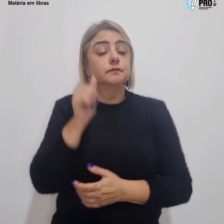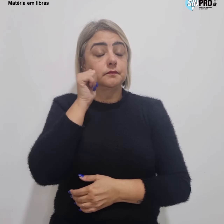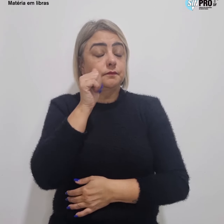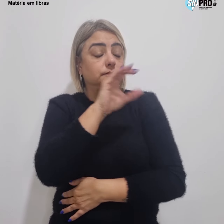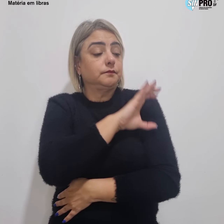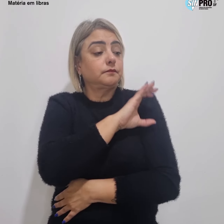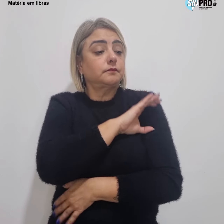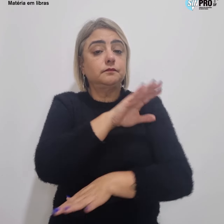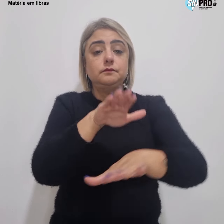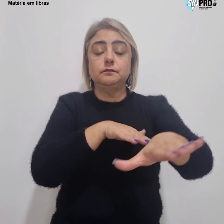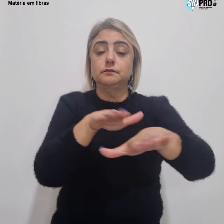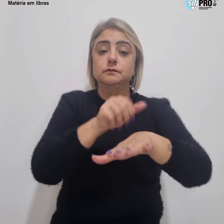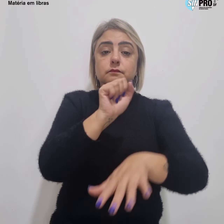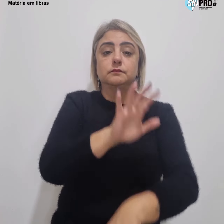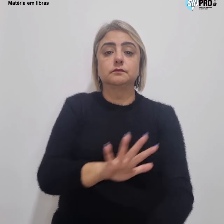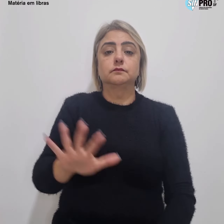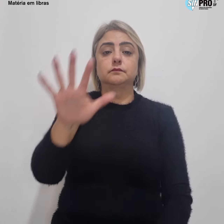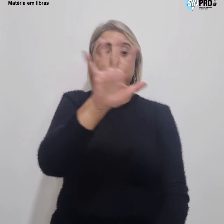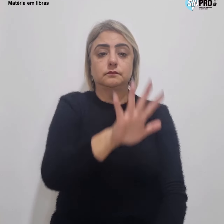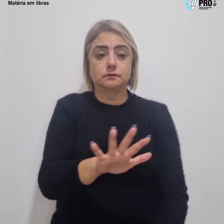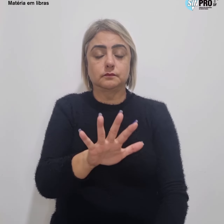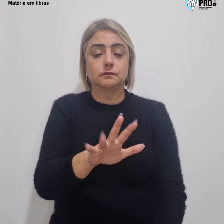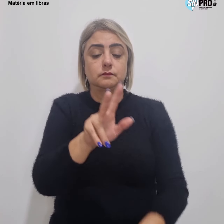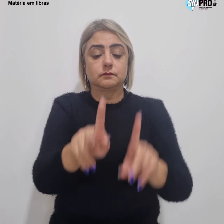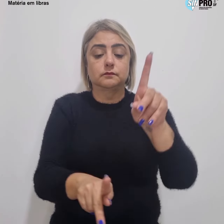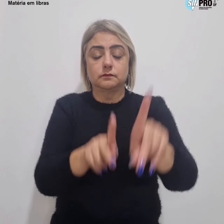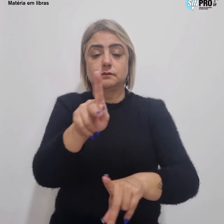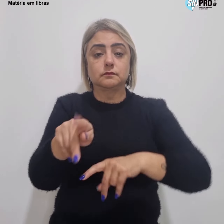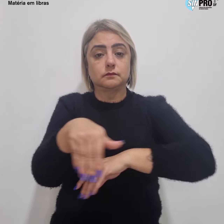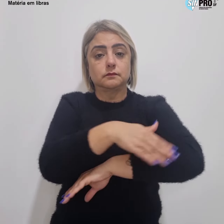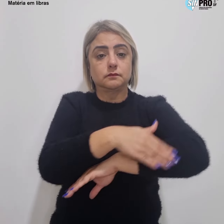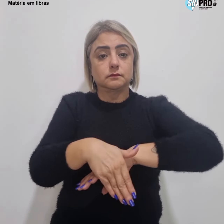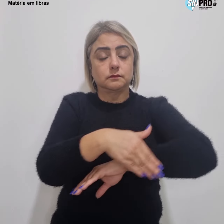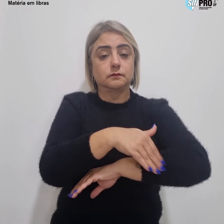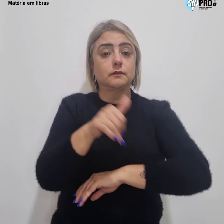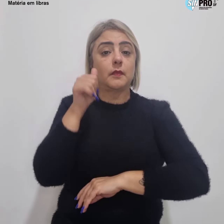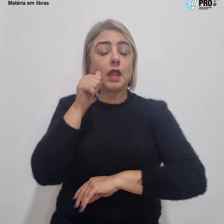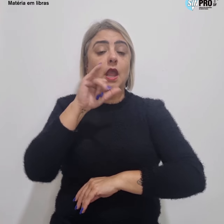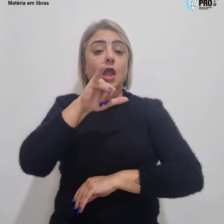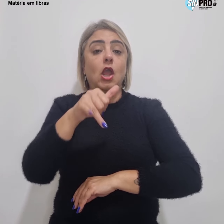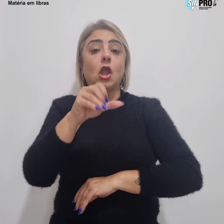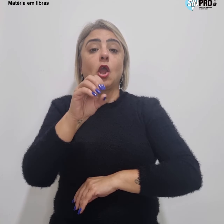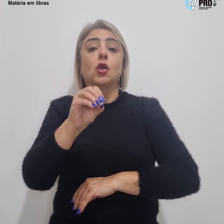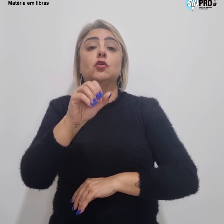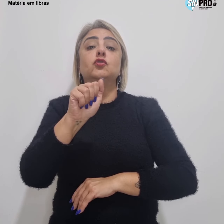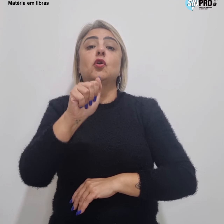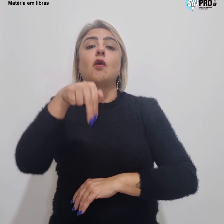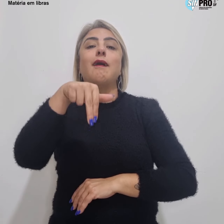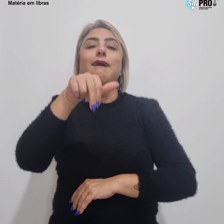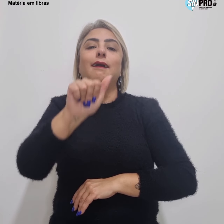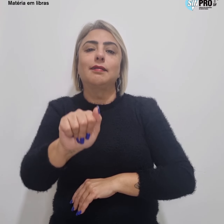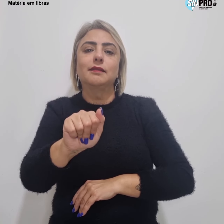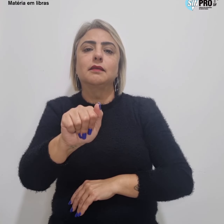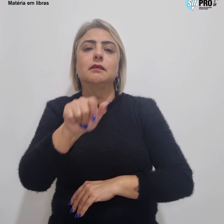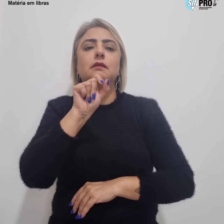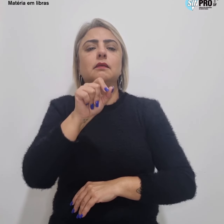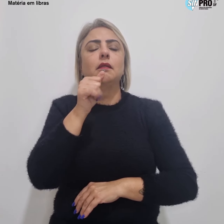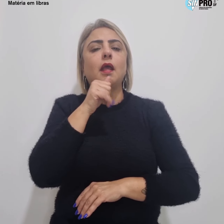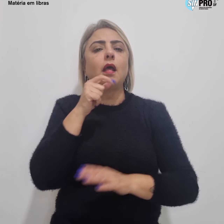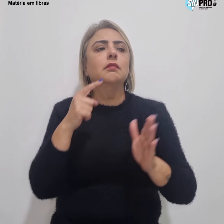do Movimento Nacional de População de Rua, Joana d'Arc Basílio da Cruz, denuncia o